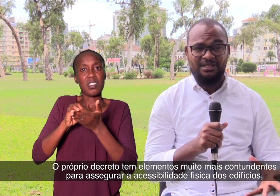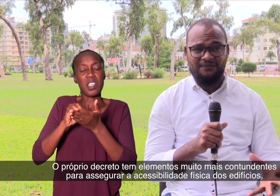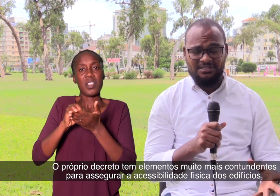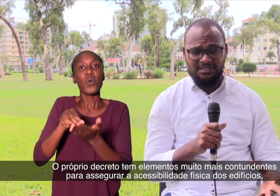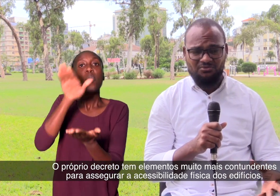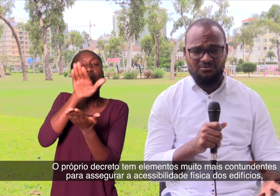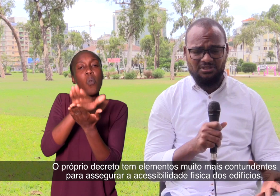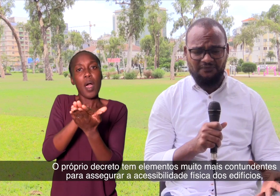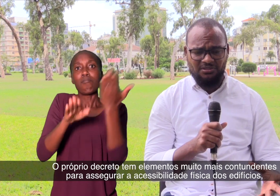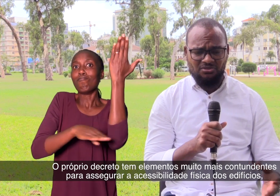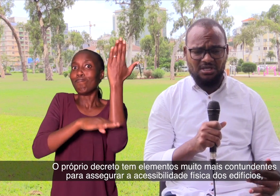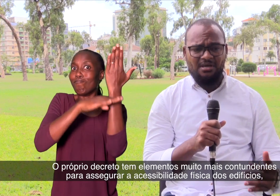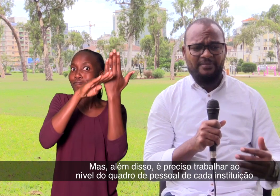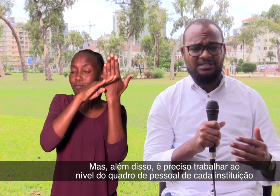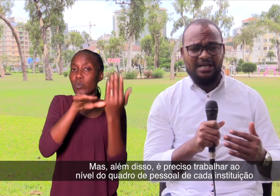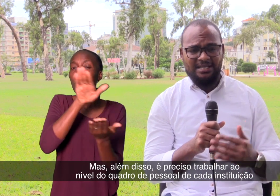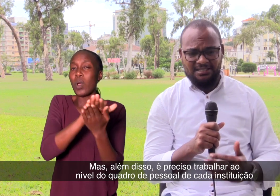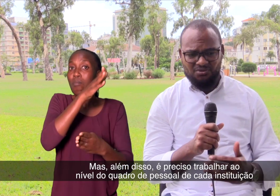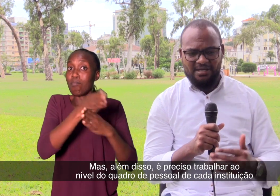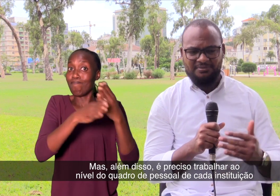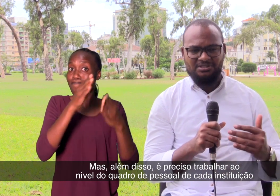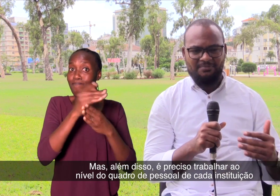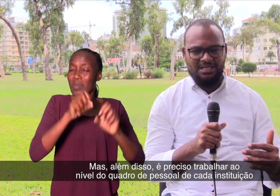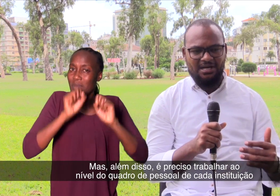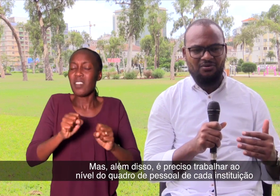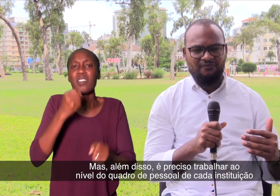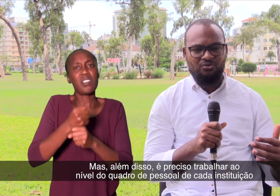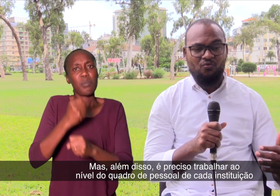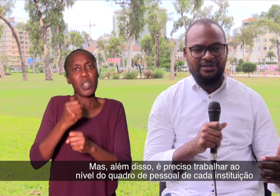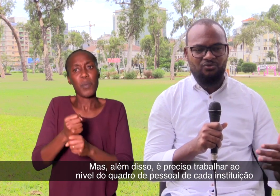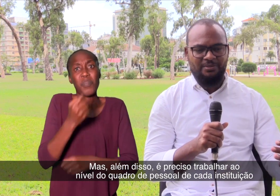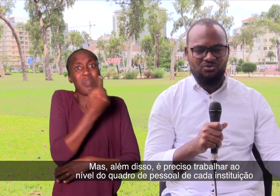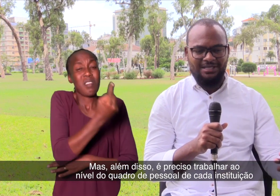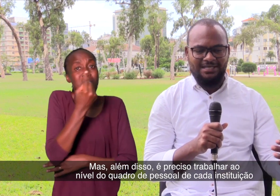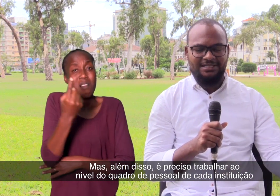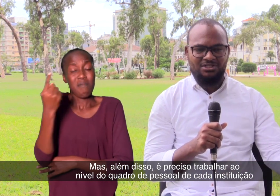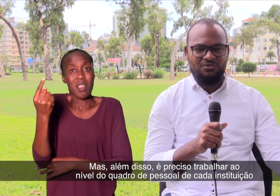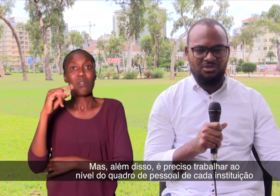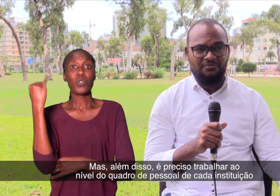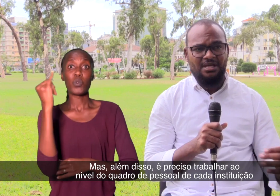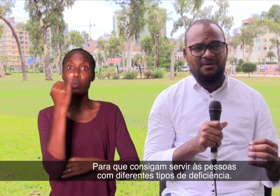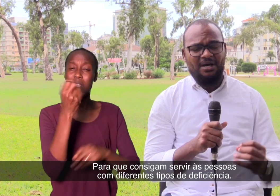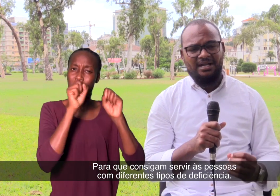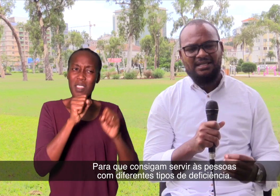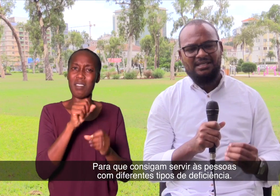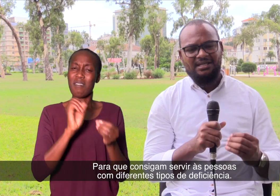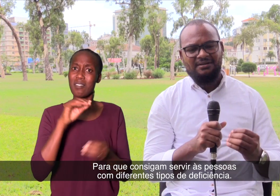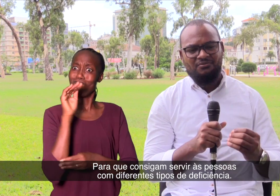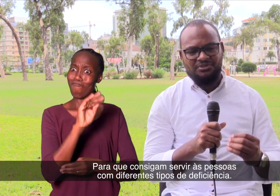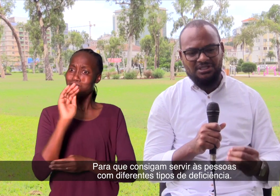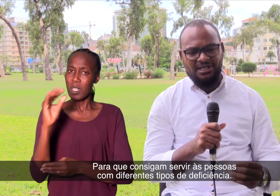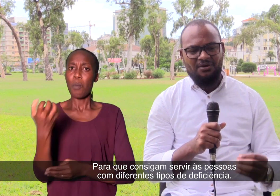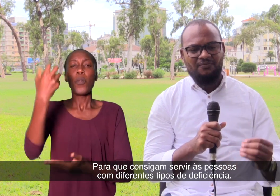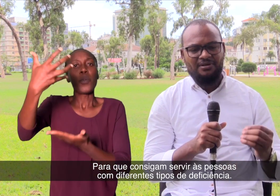a acessibilidade física dos edifícios. Mas, além disso, é preciso trabalhar ao nível do quadro do pessoal de cada instituição para que